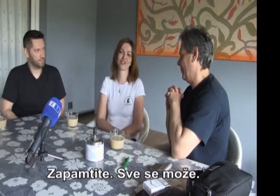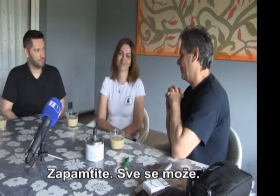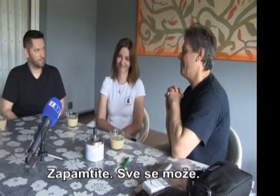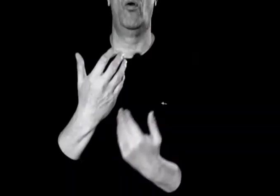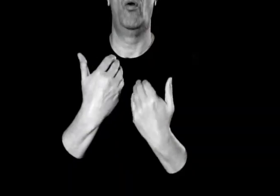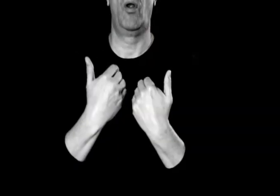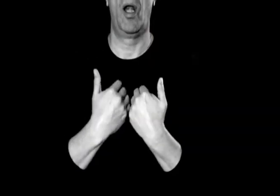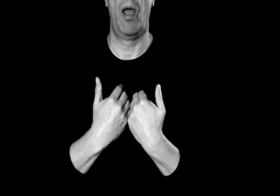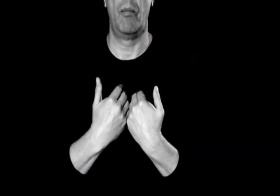može.